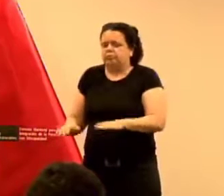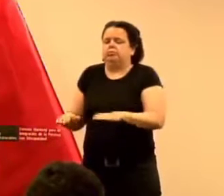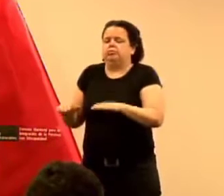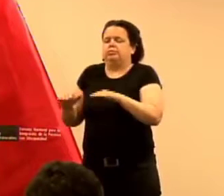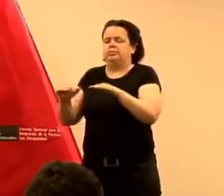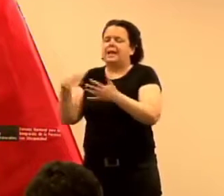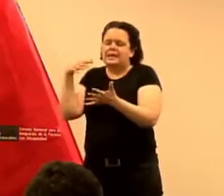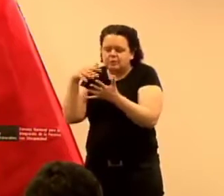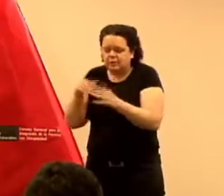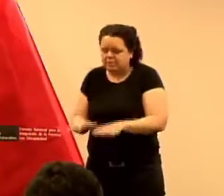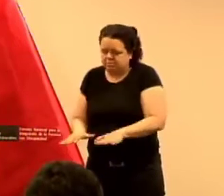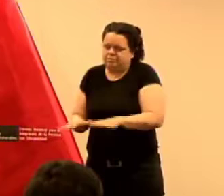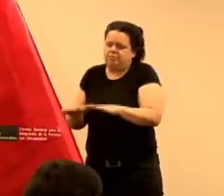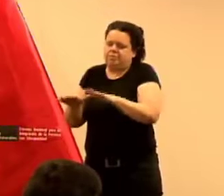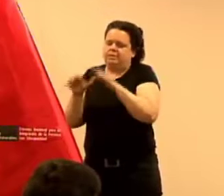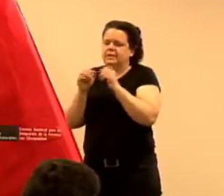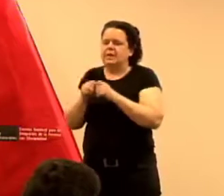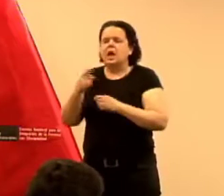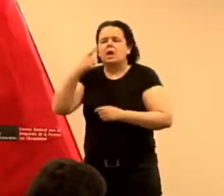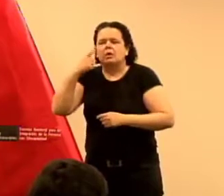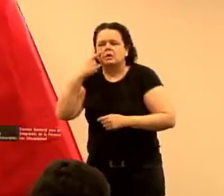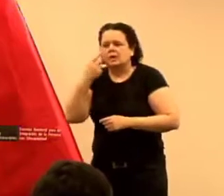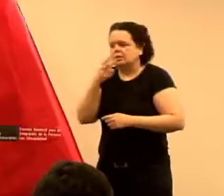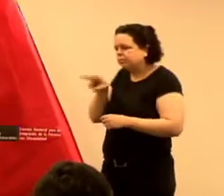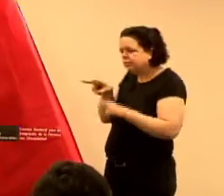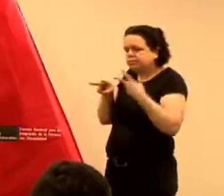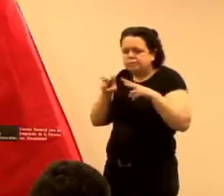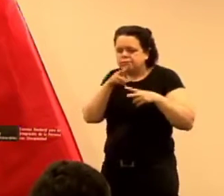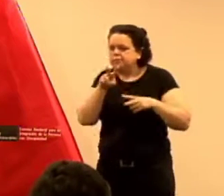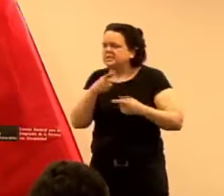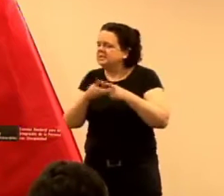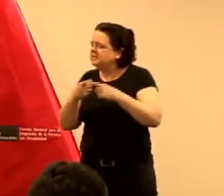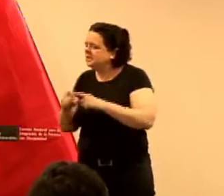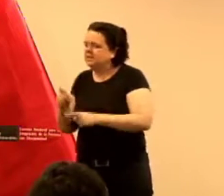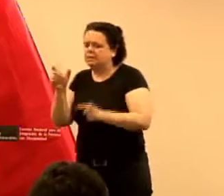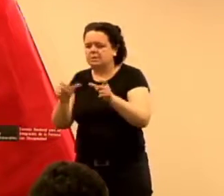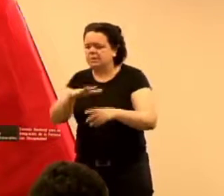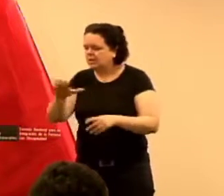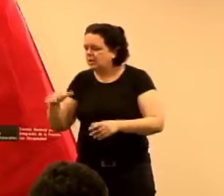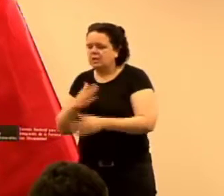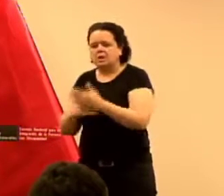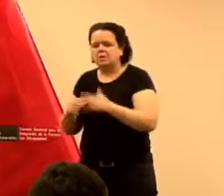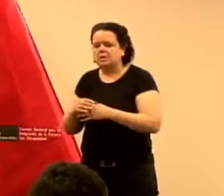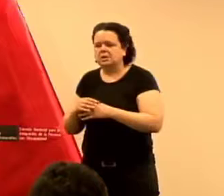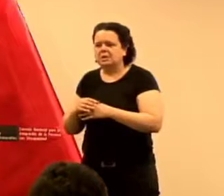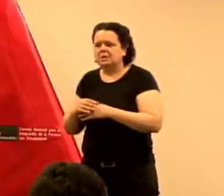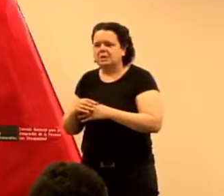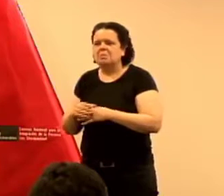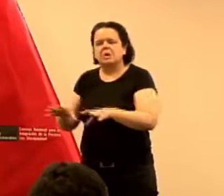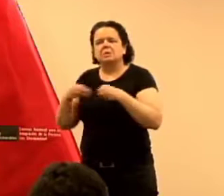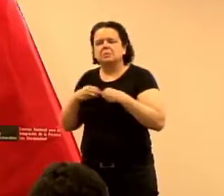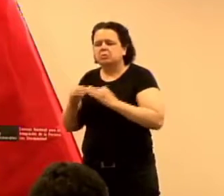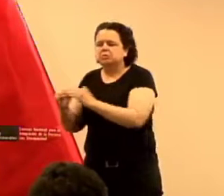a percibir a los niños y niñas con discapacidad como compañeritos como todos los demás,